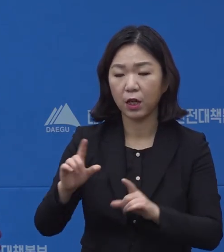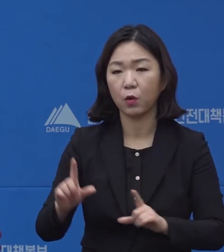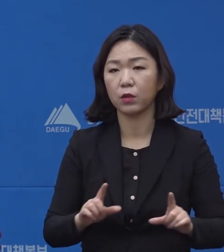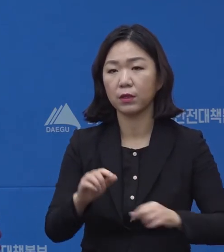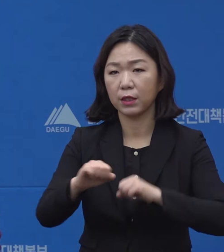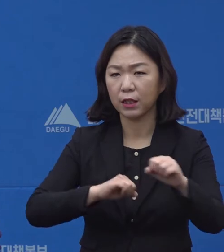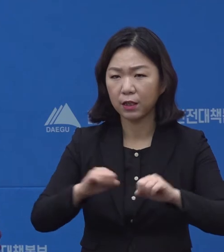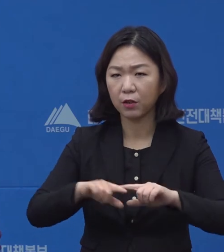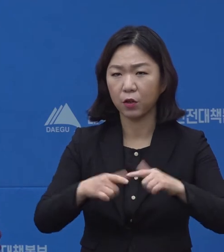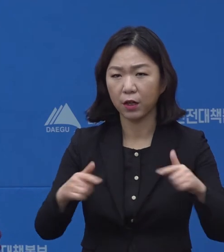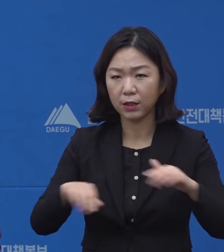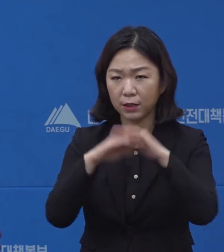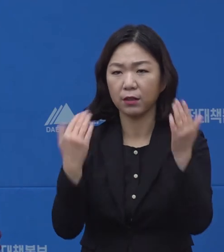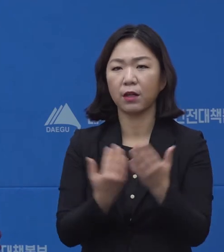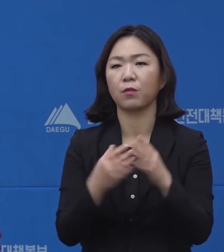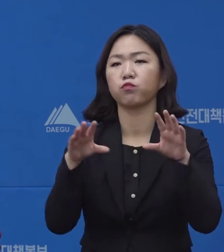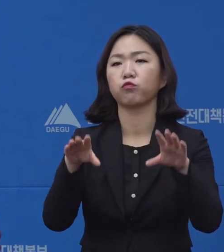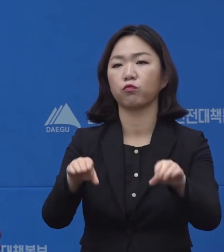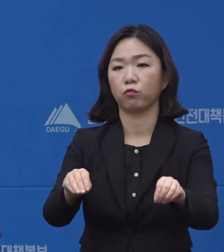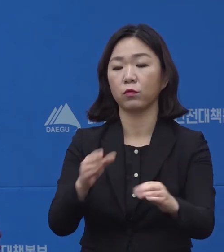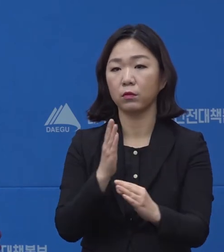일상생활이 멈춰섰습니다.